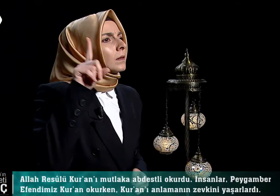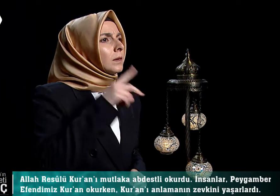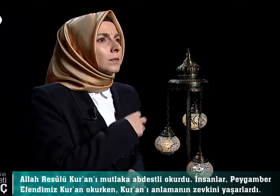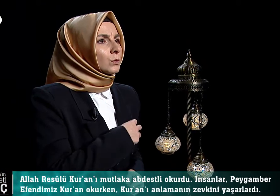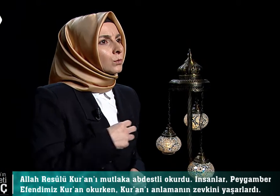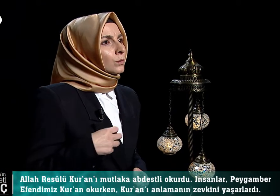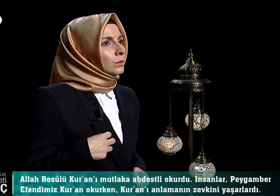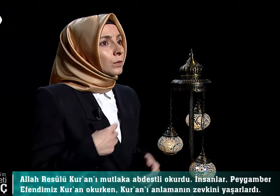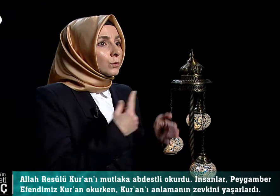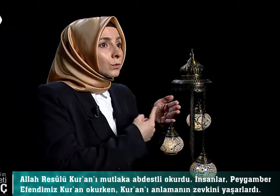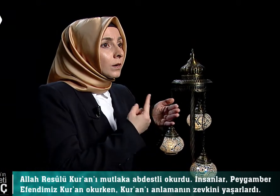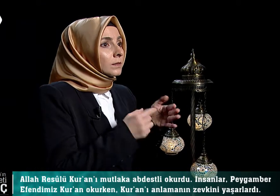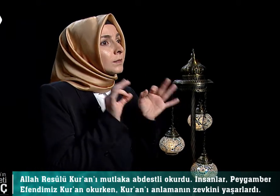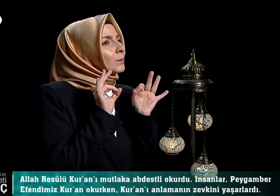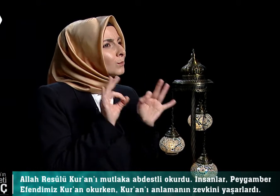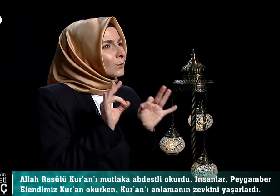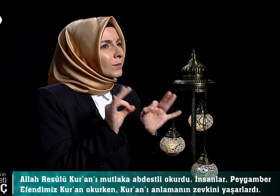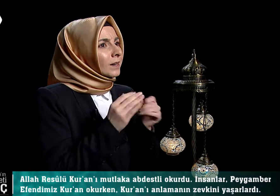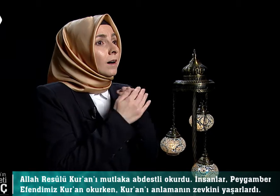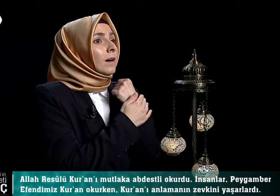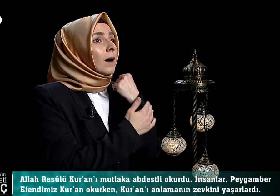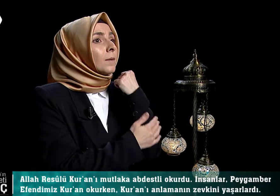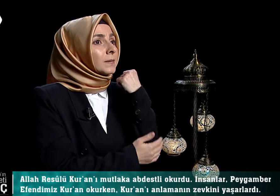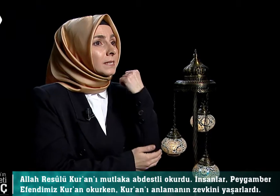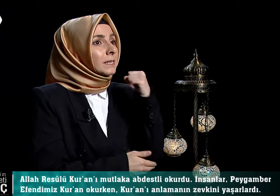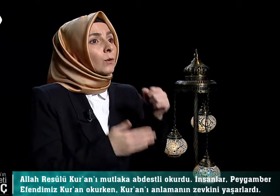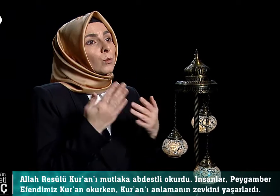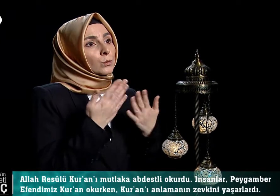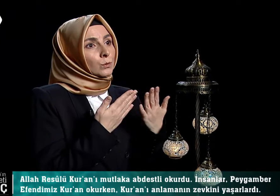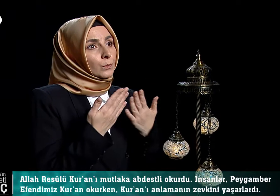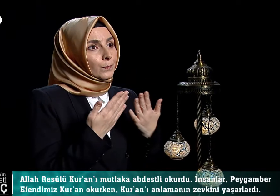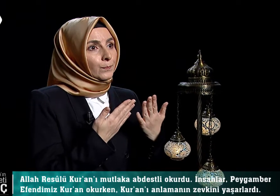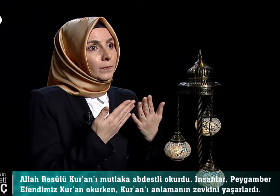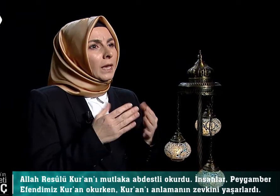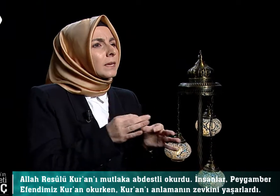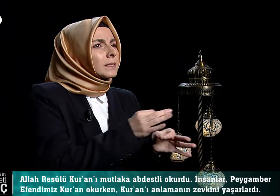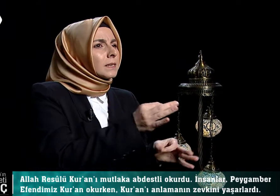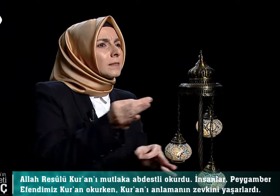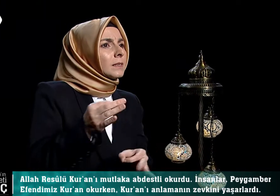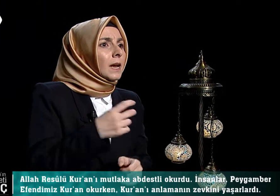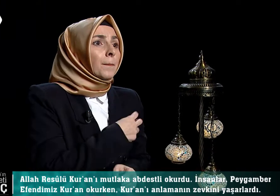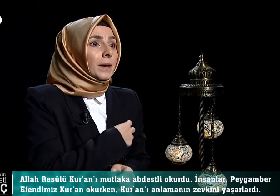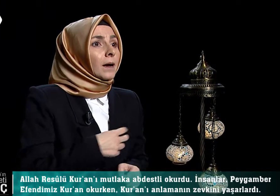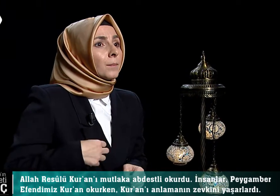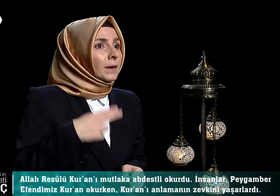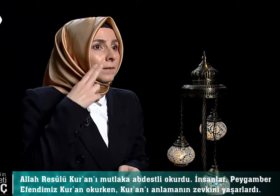Allah Resulü Kur'an'ı mutlaka abdestli okurdu. İnsanlar Peygamber